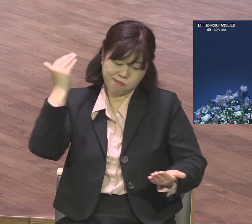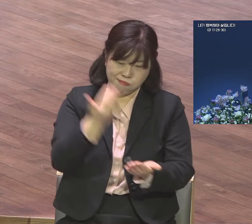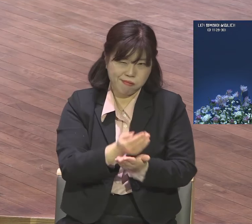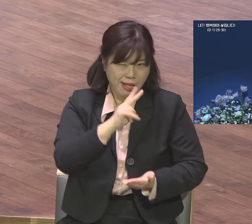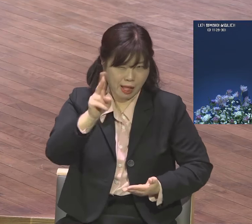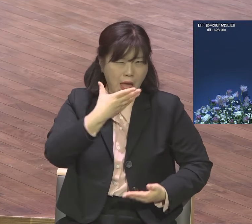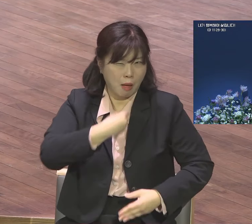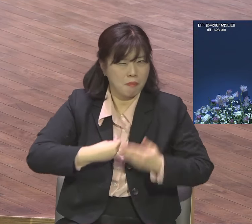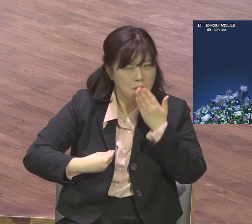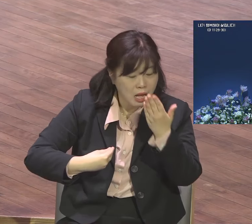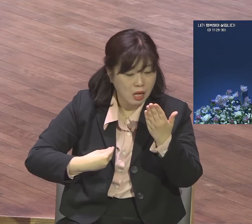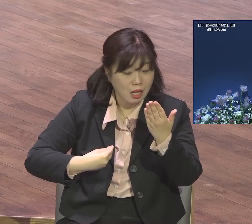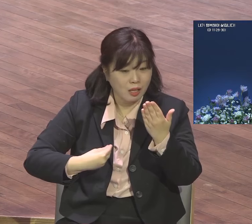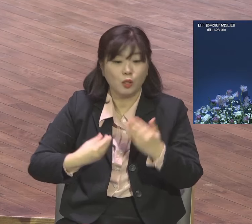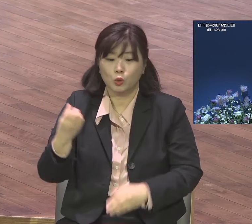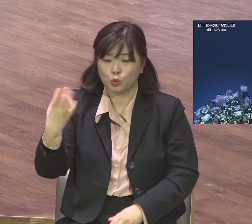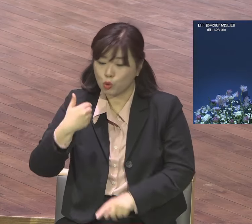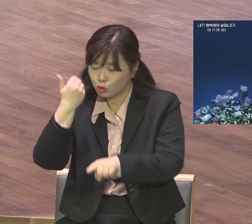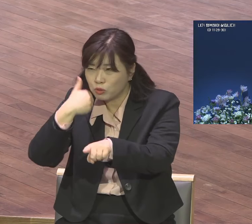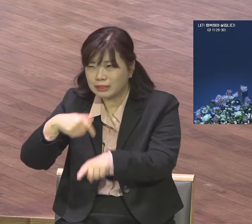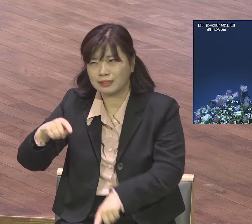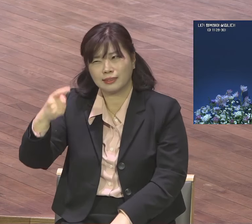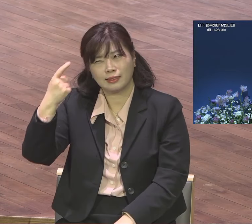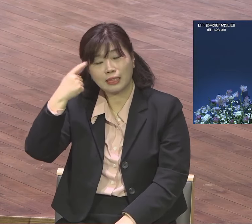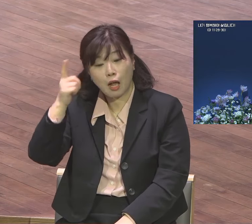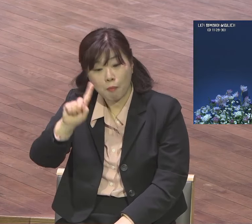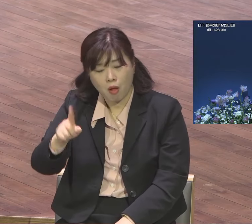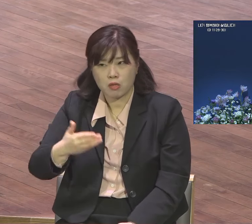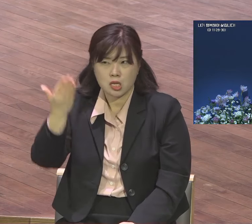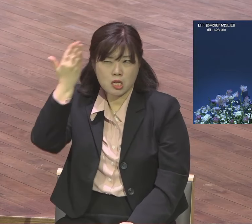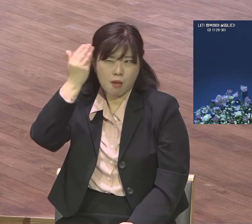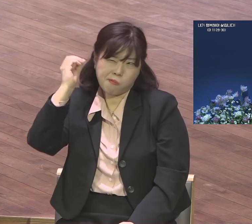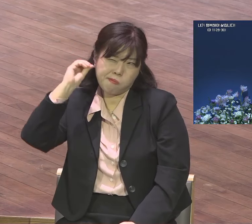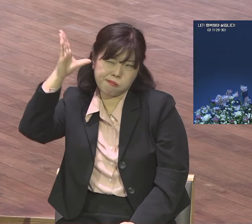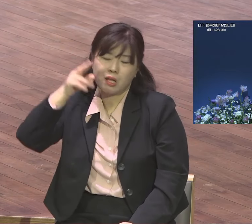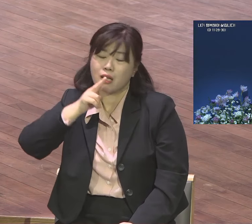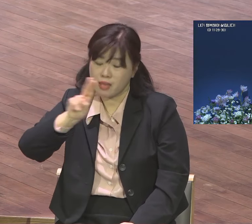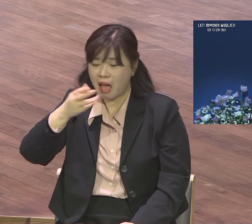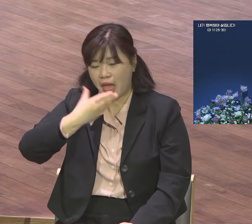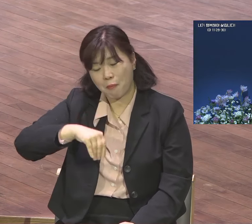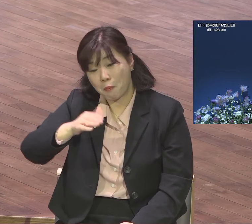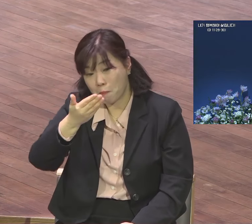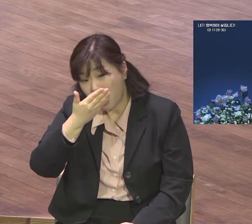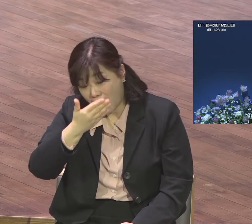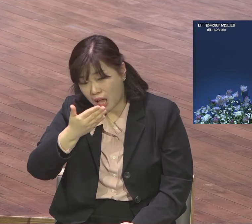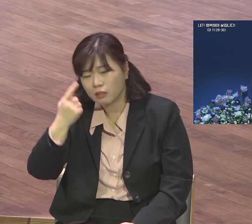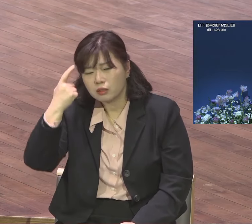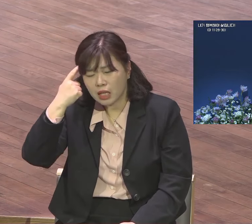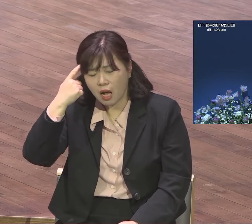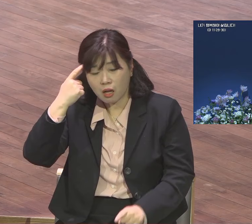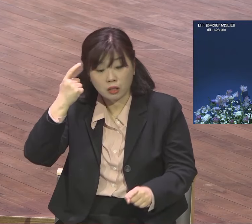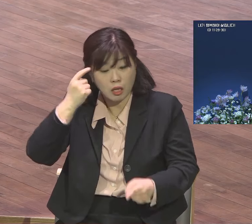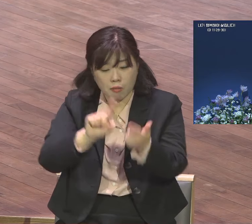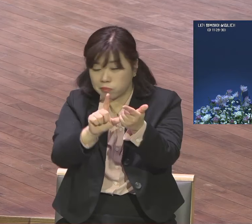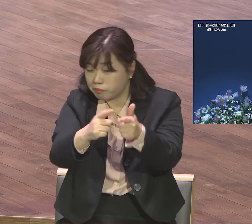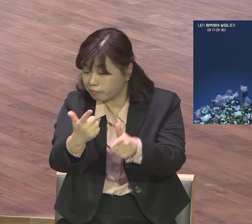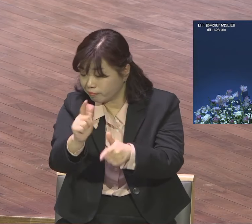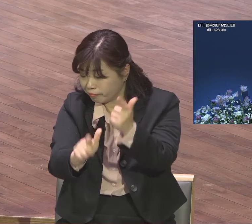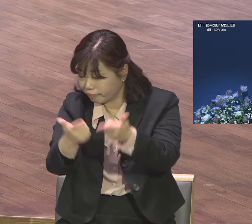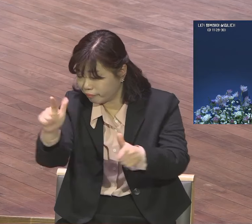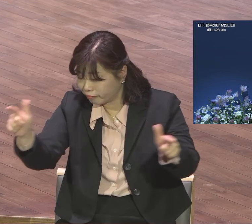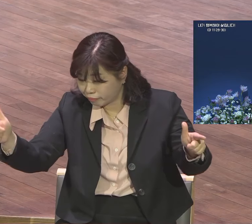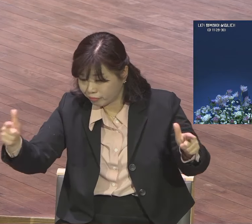지식이 될 수도 있고 명예와 권력이 될 수도 있습니다. 그러나 이러한 요소들은 영원한 것이